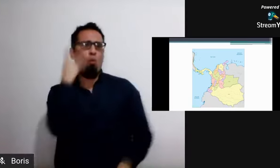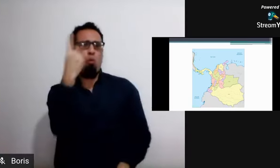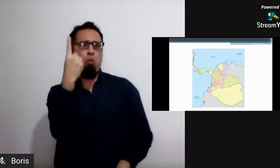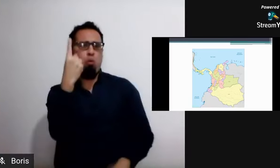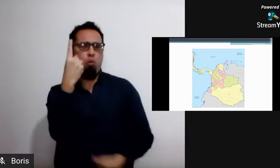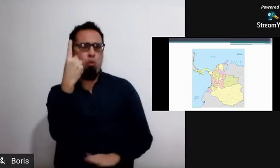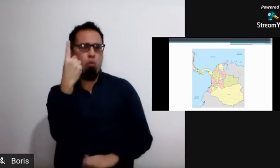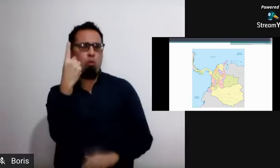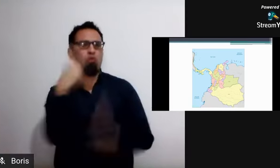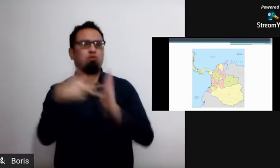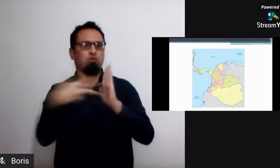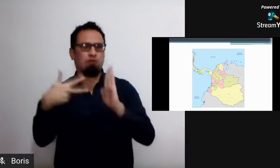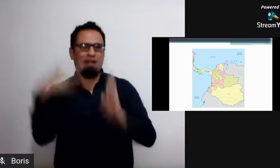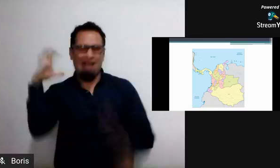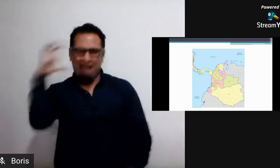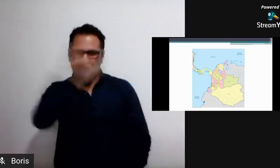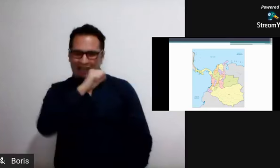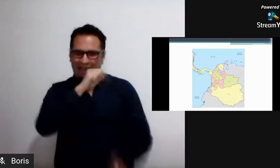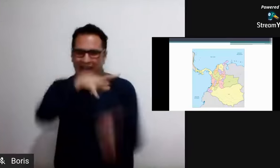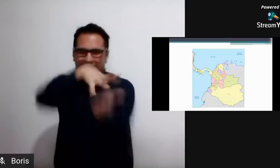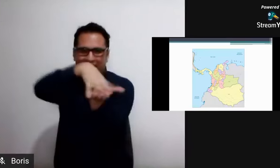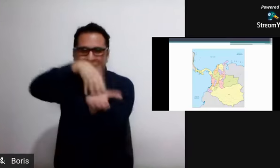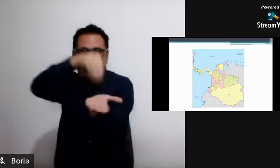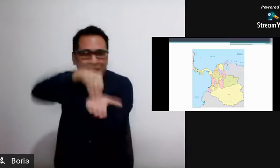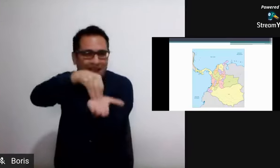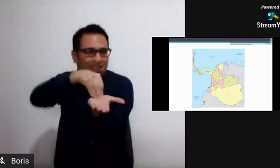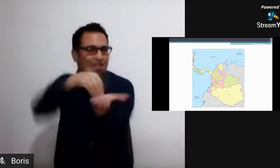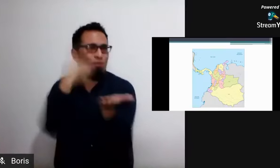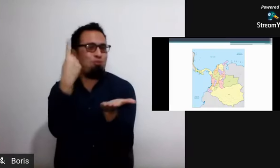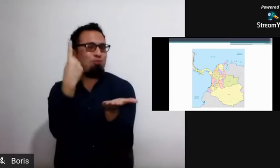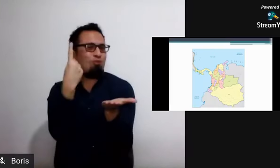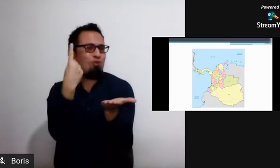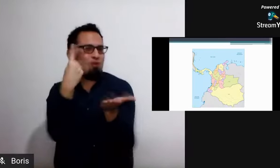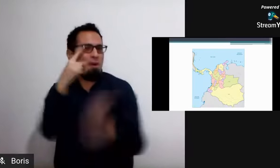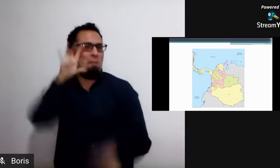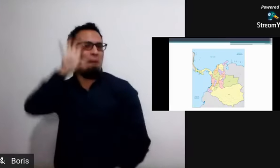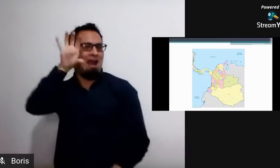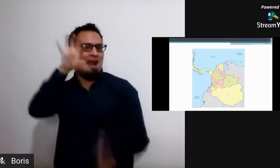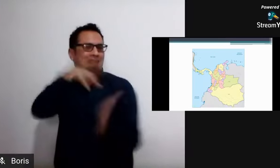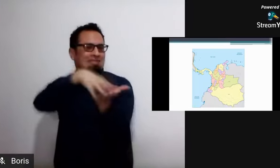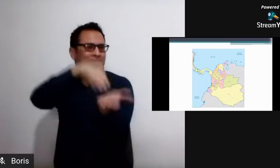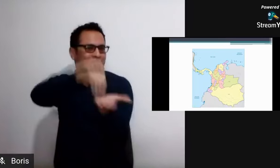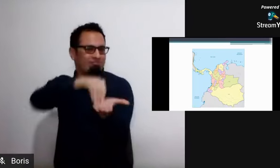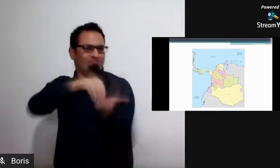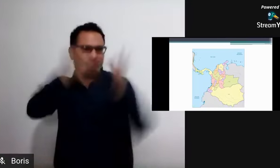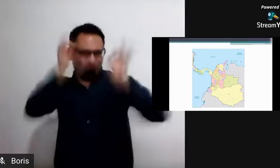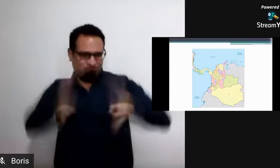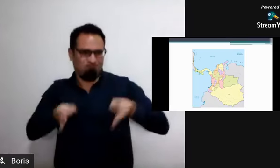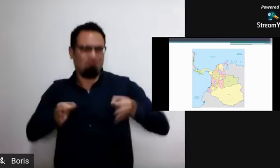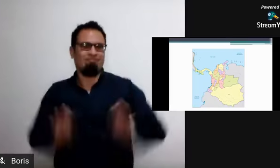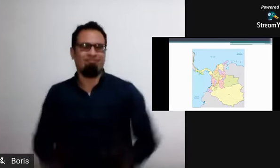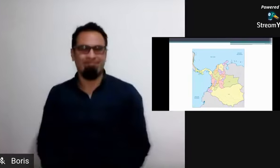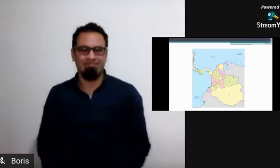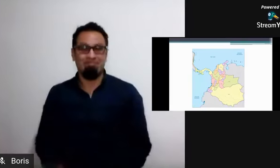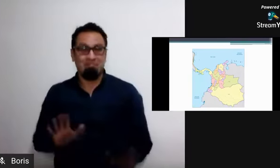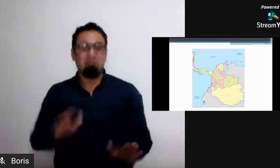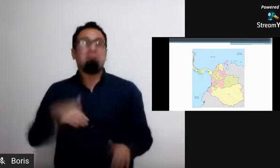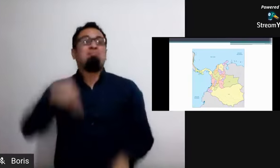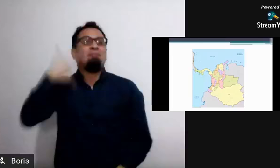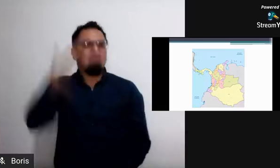desprende una parte del territorio actual de lo que hoy nosotros conocemos como lo es Venezuela. Sin embargo, se